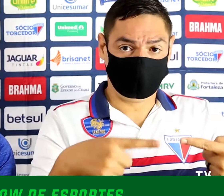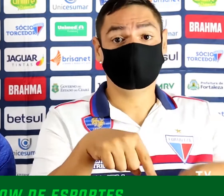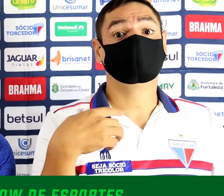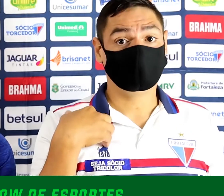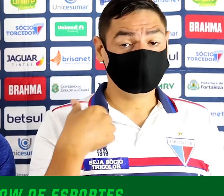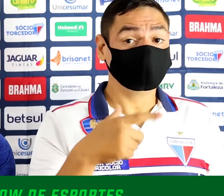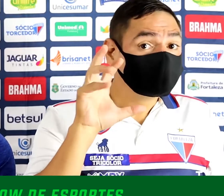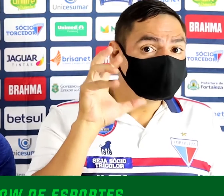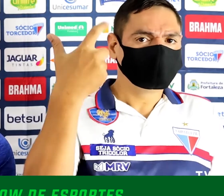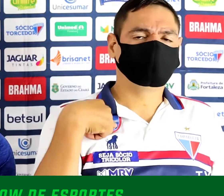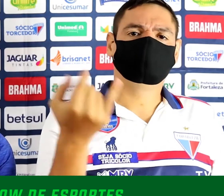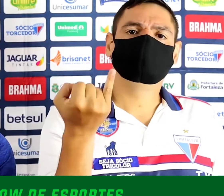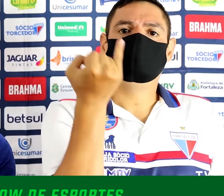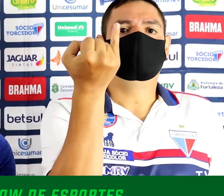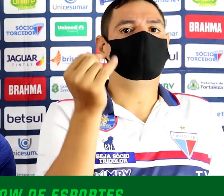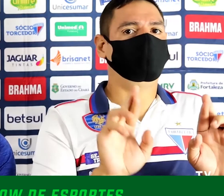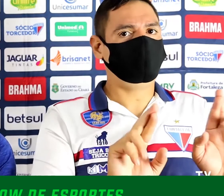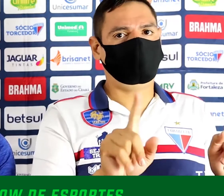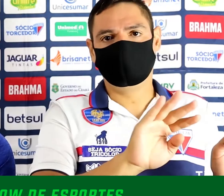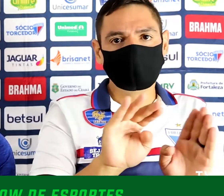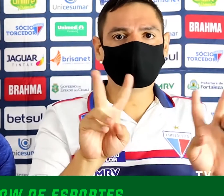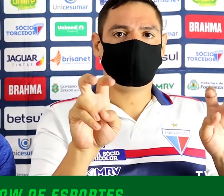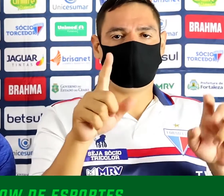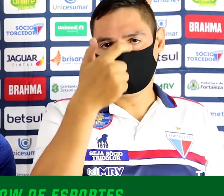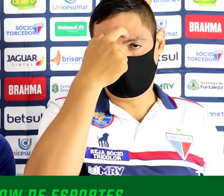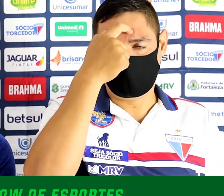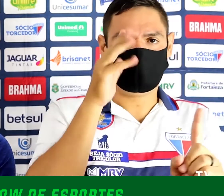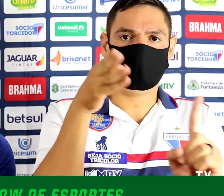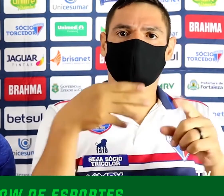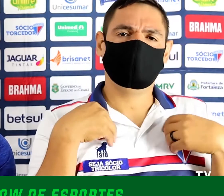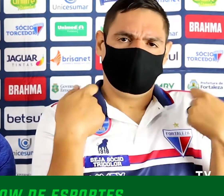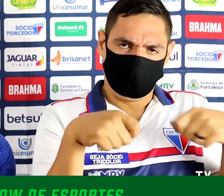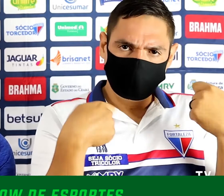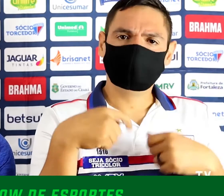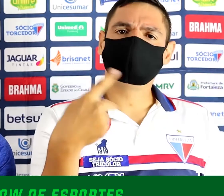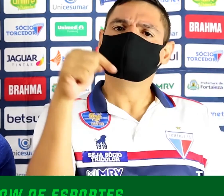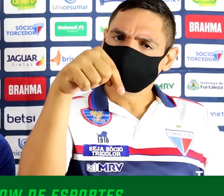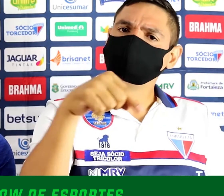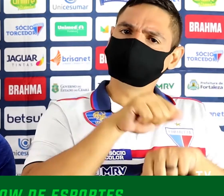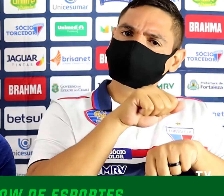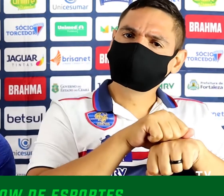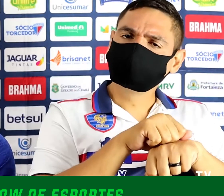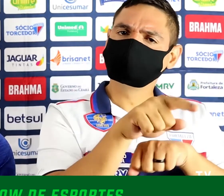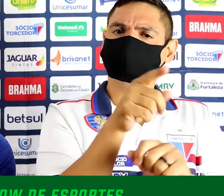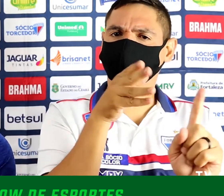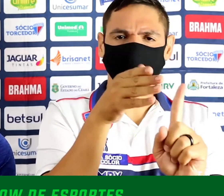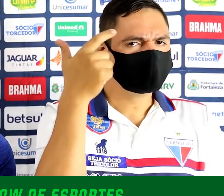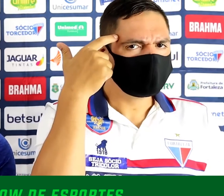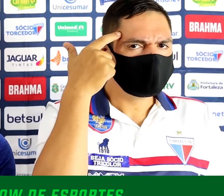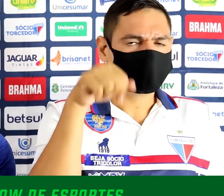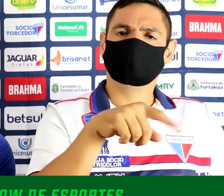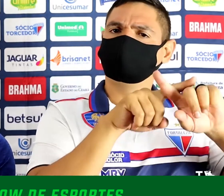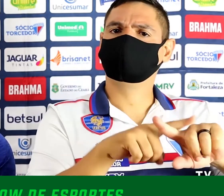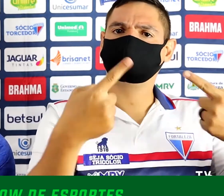totalmente diferente, a coisa é outra coisa, é outra concentração, então a gente precisa estar focado no nosso, a gente precisa estar pensando no